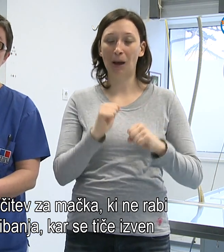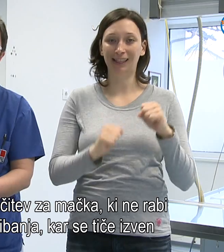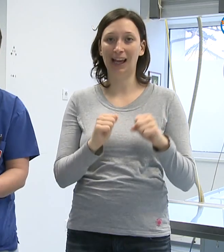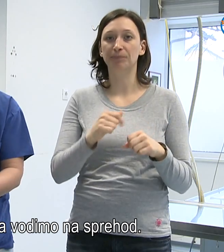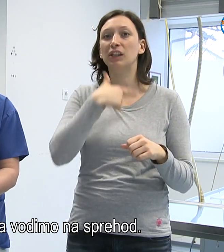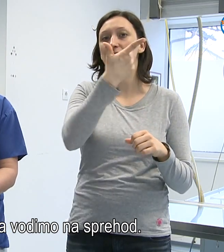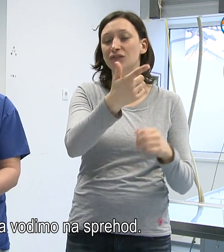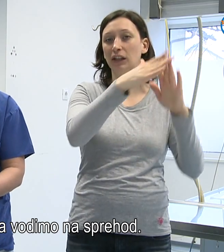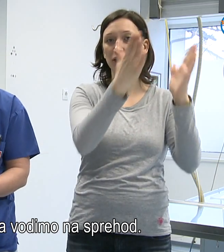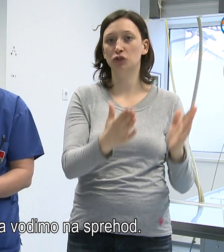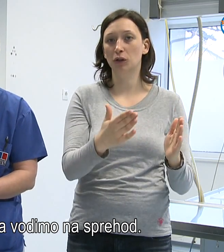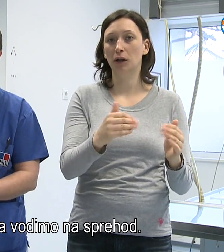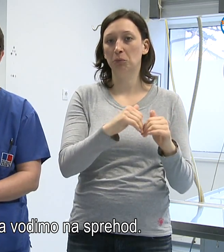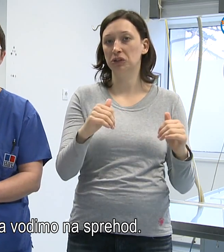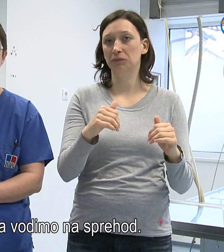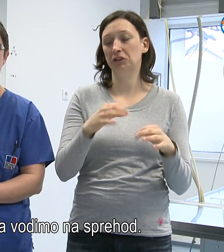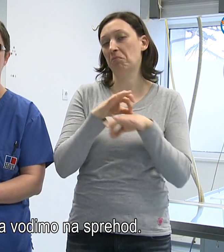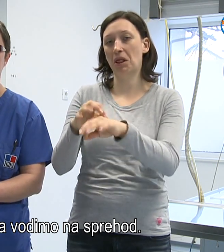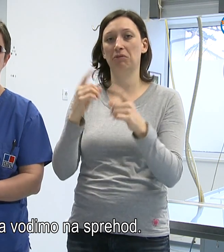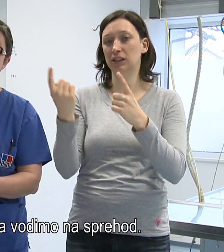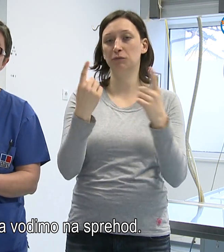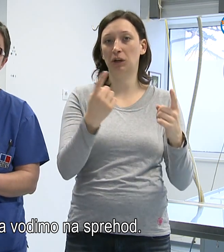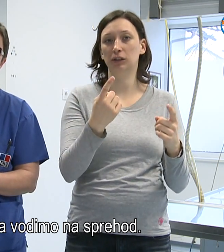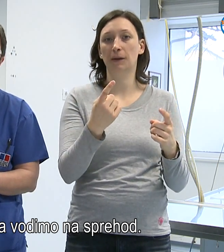tiče izven hiše posebnega, da ga vodimo na sprehod.